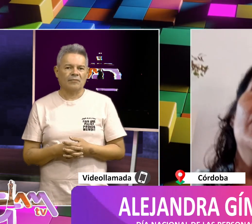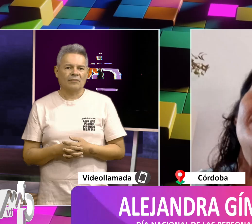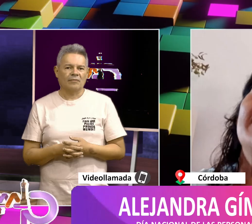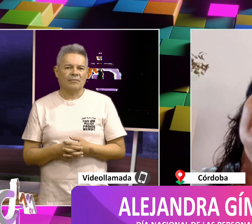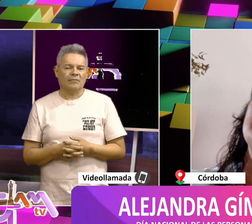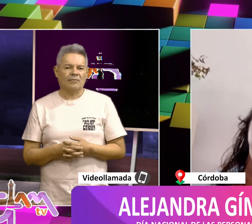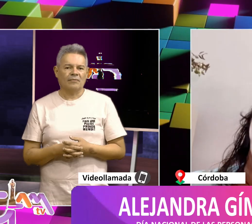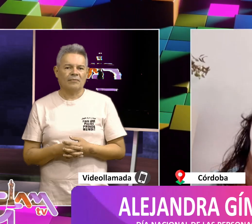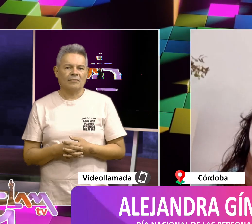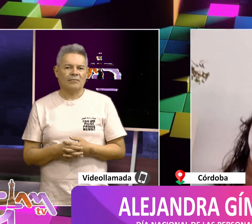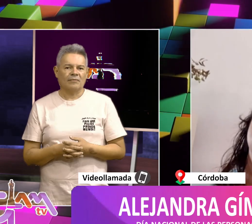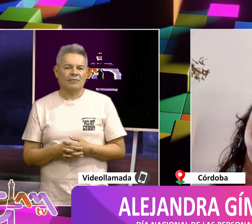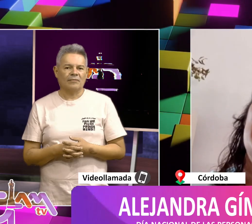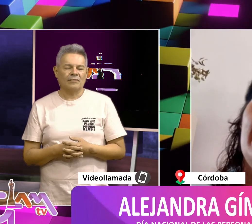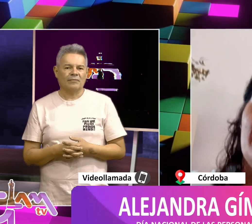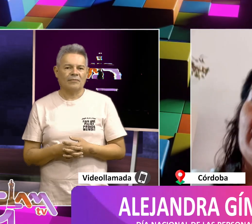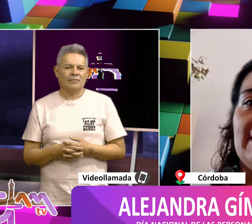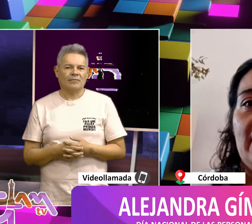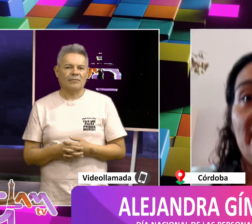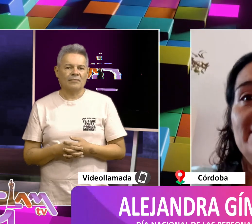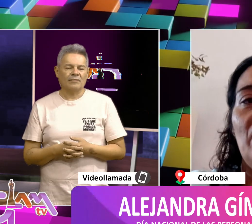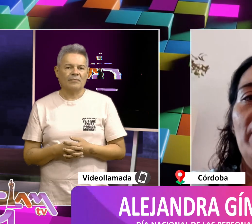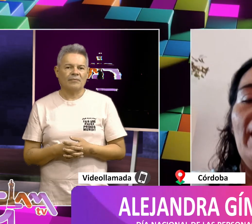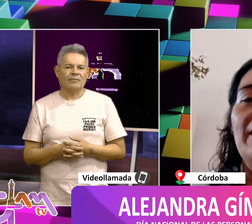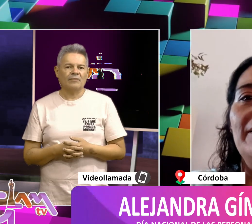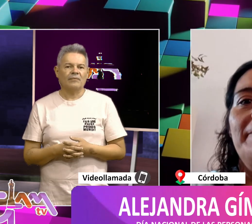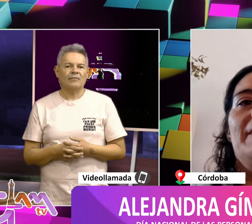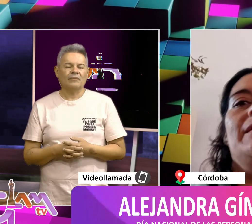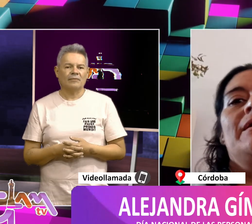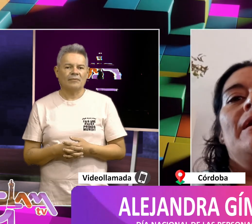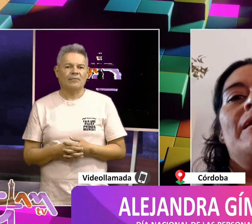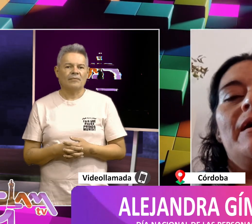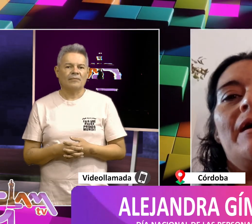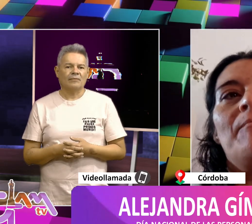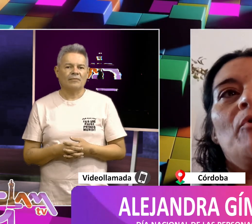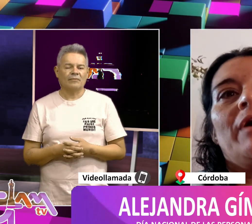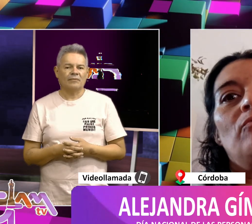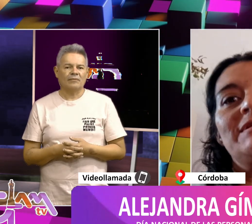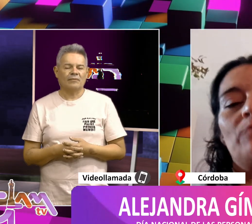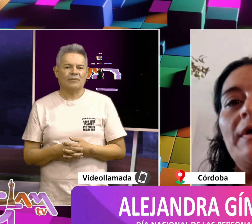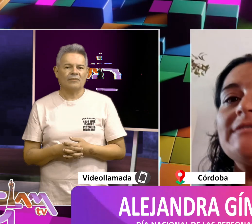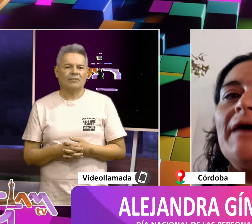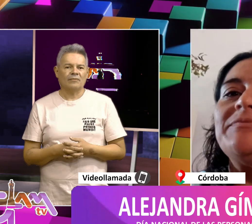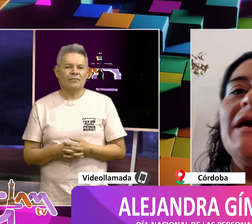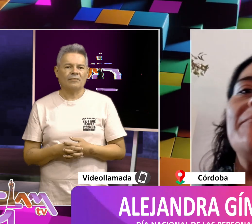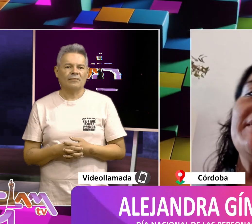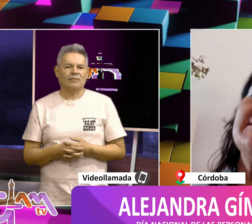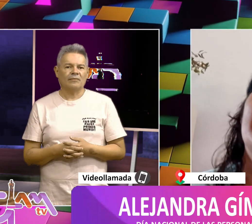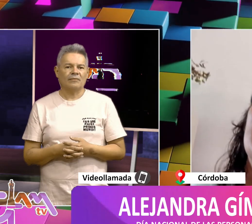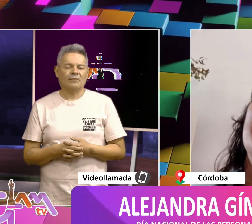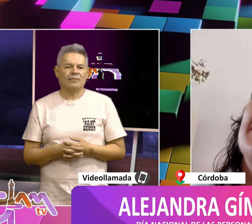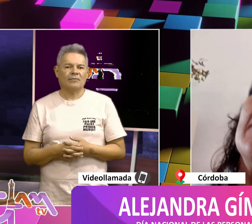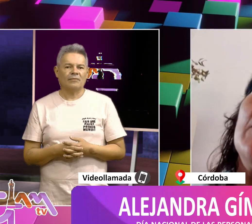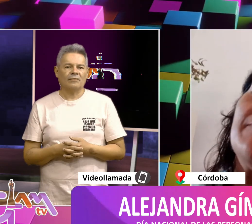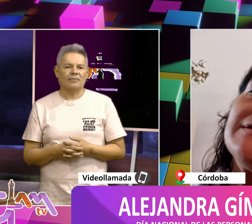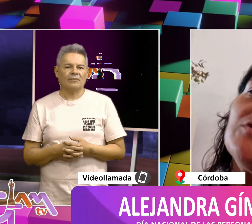El lunes pasado se conmemoró el Día de la Lengua de Señas Nacional, porque un 19 de septiembre se creó